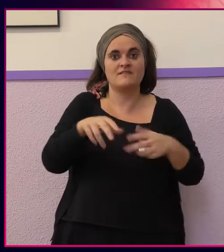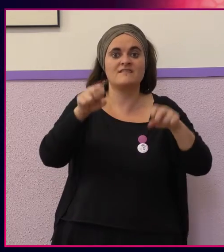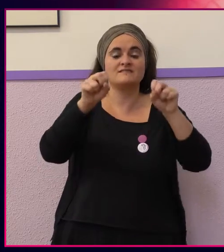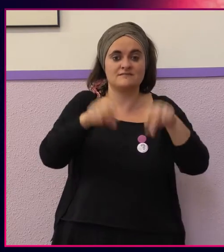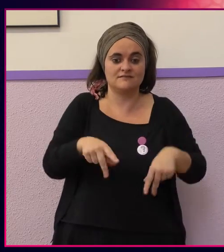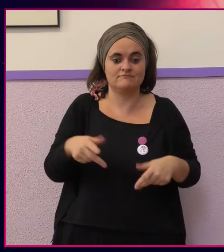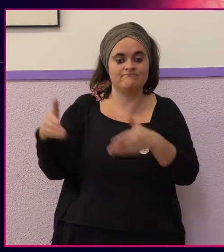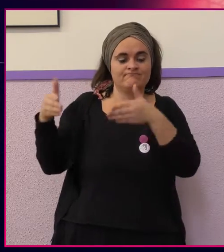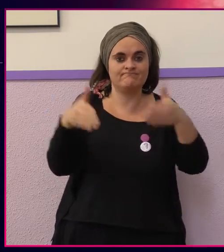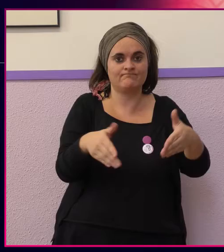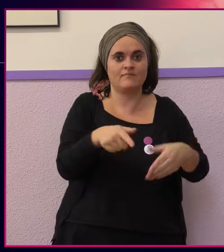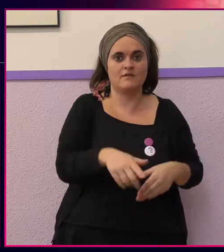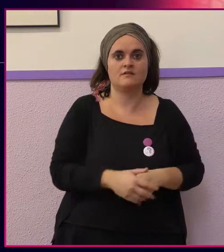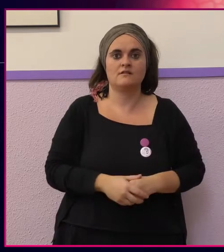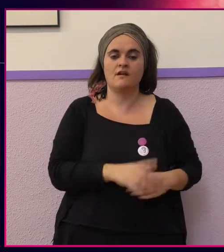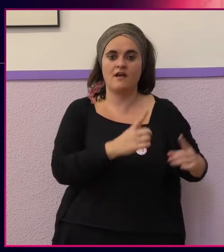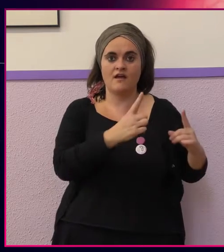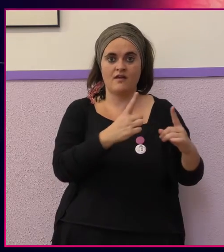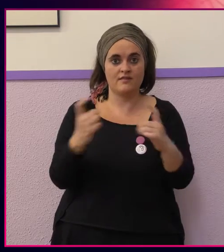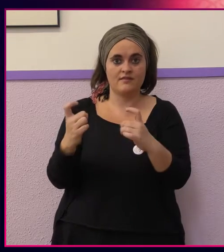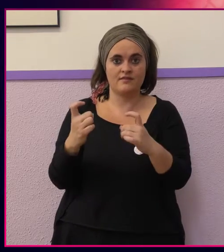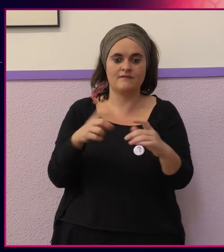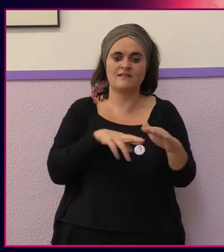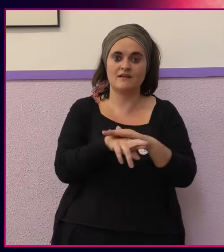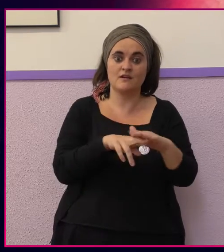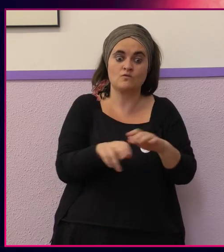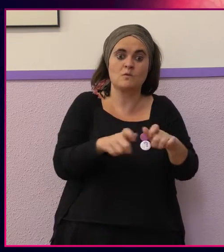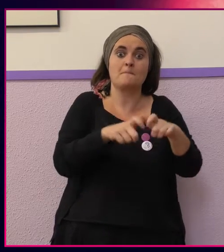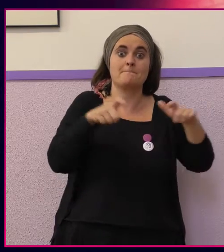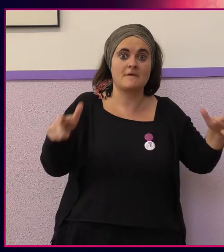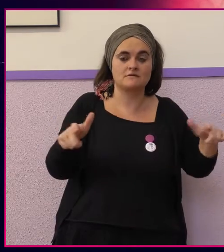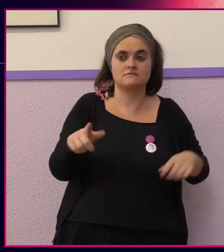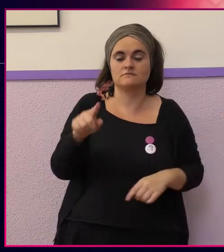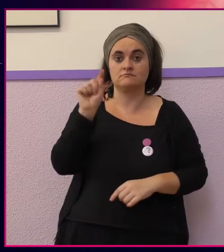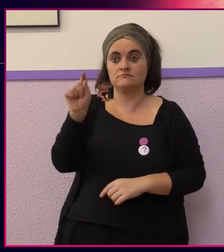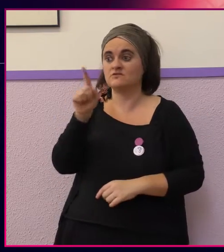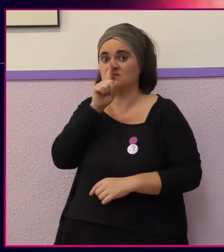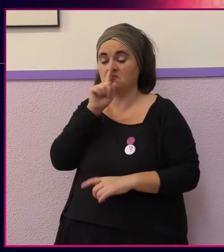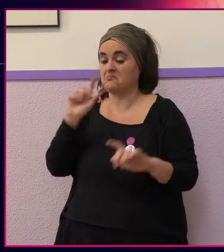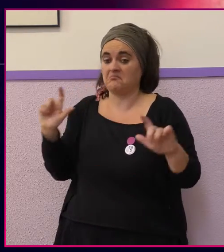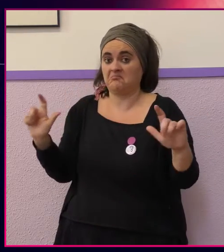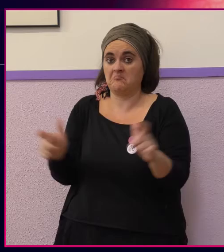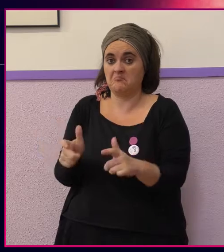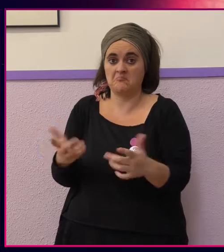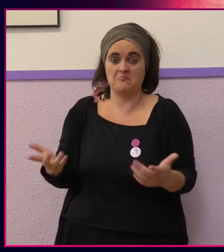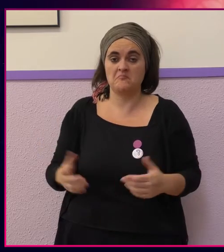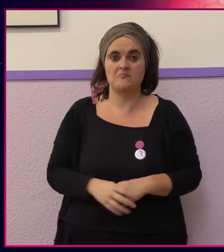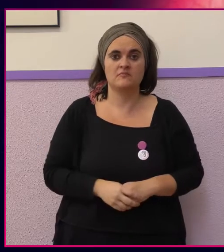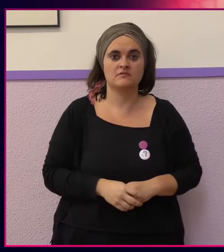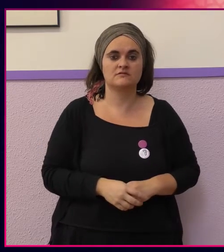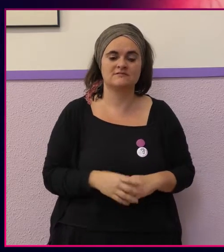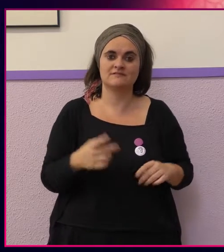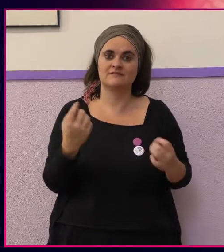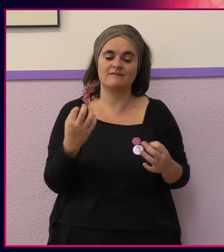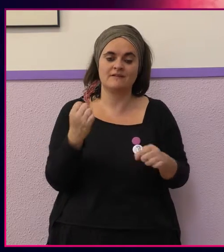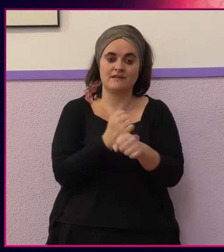son necesarios más recursos y menos minutos de silencio que se trabaje de forma transversal